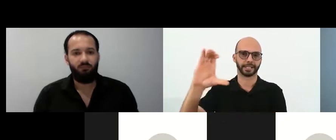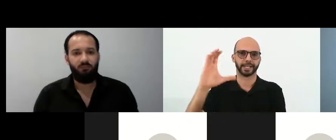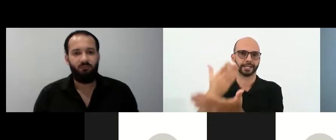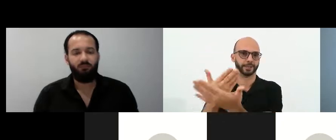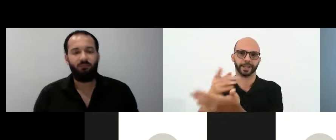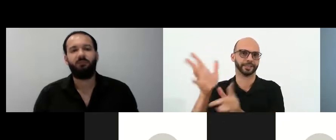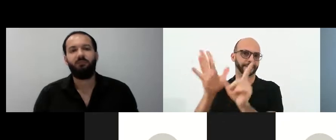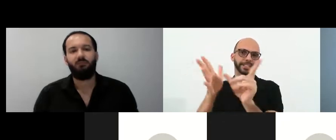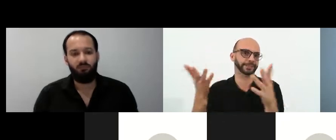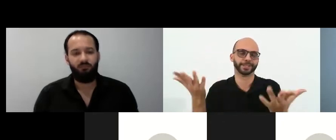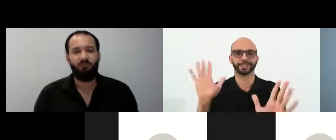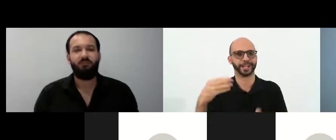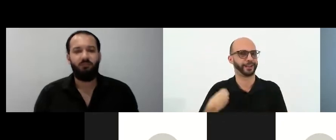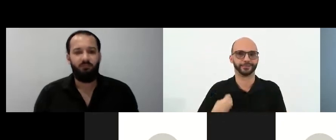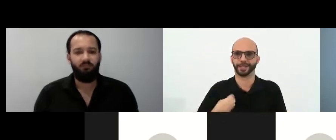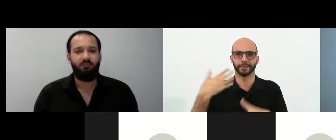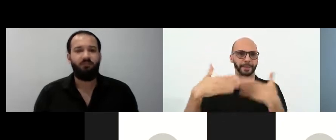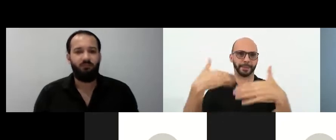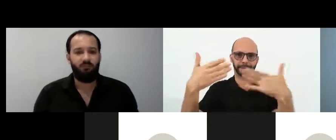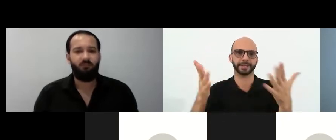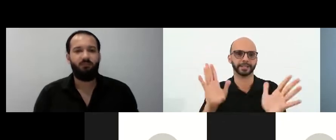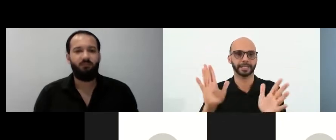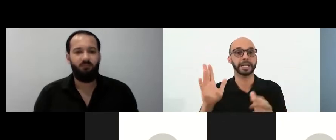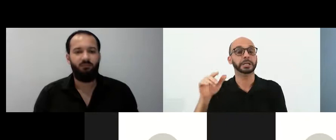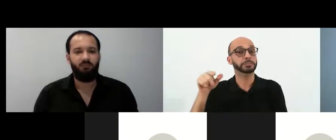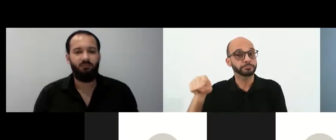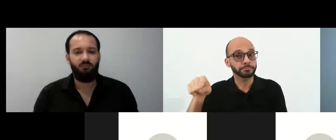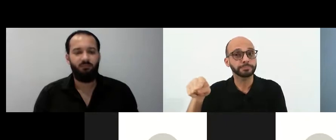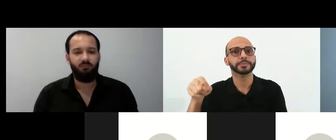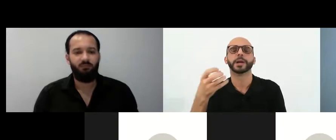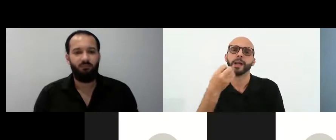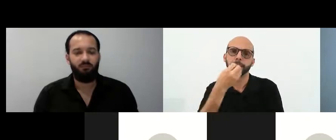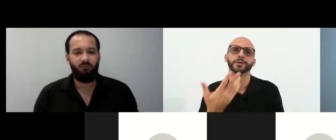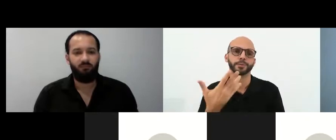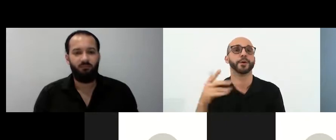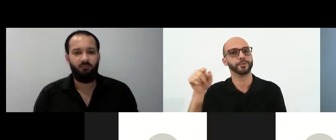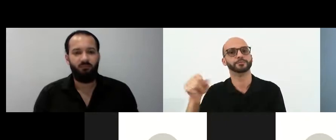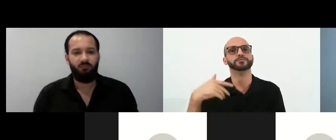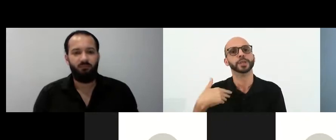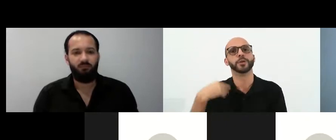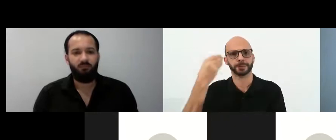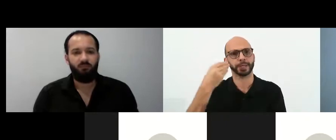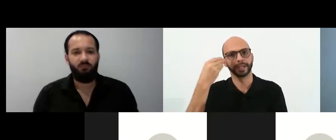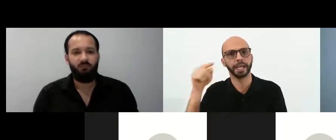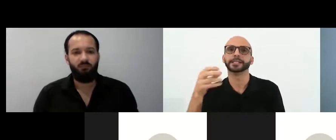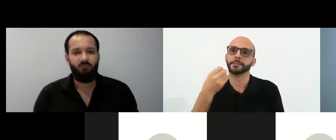muitas vezes eu não conseguiria, como eu falei para vocês, estar lá em Santa Catarina nesse exato momento fazendo letras livres. Então,